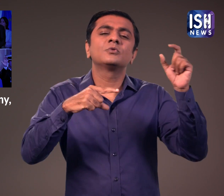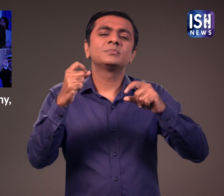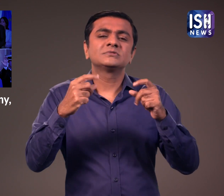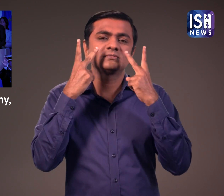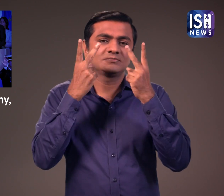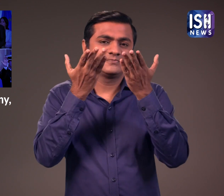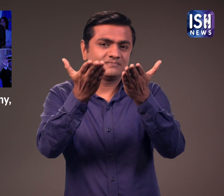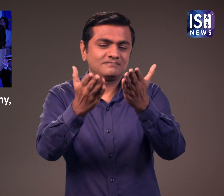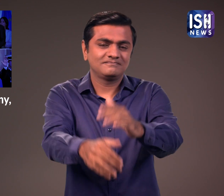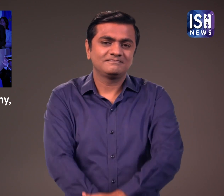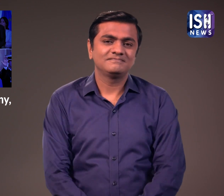कमेंच में बताइए।